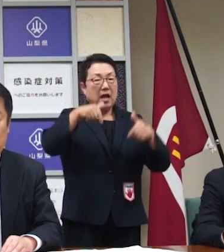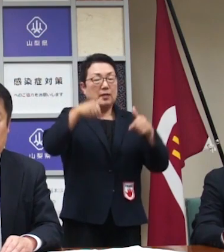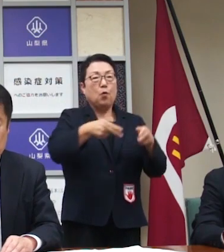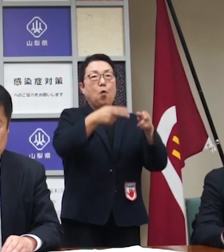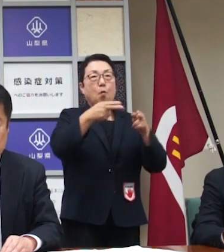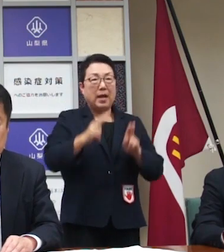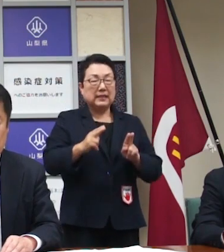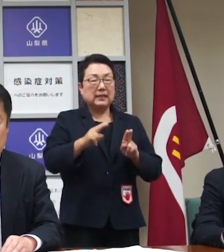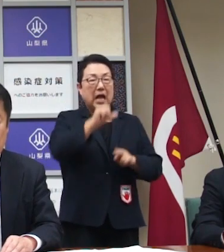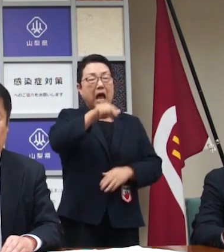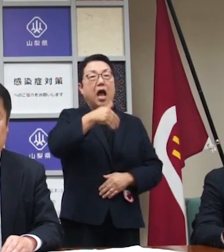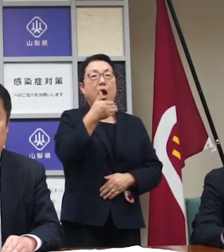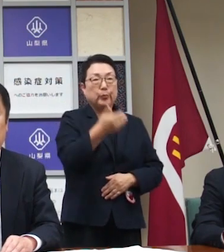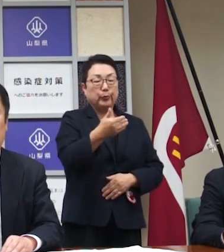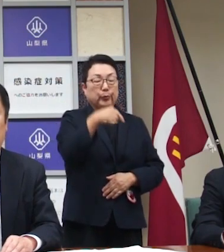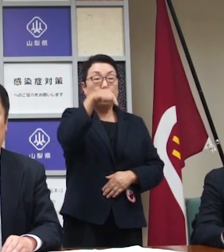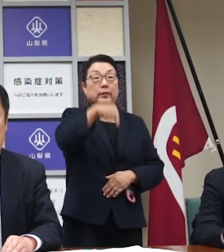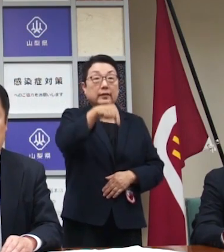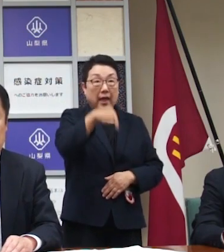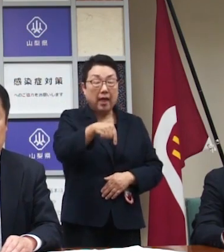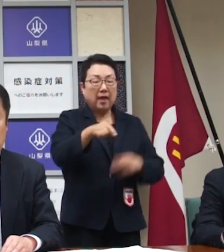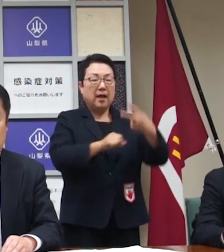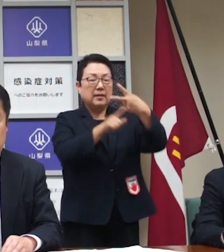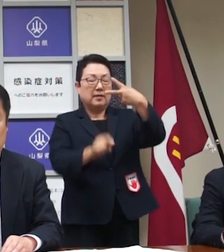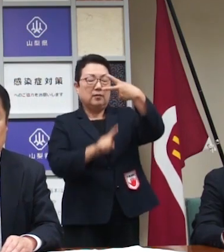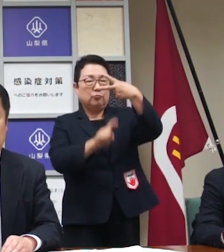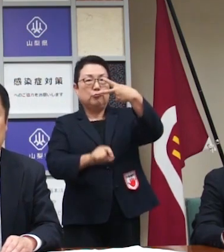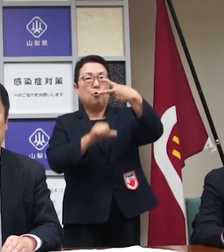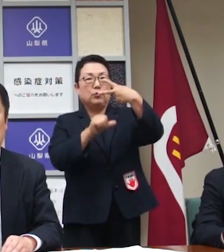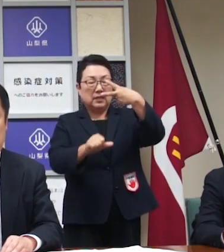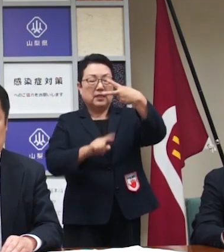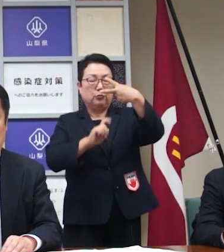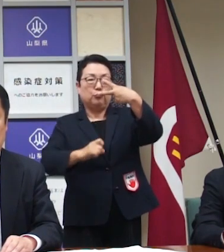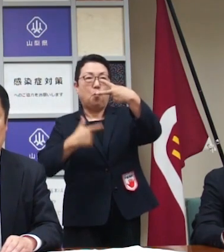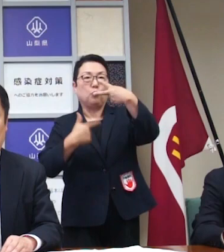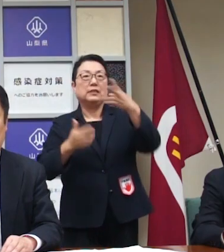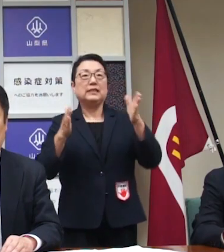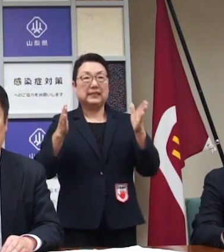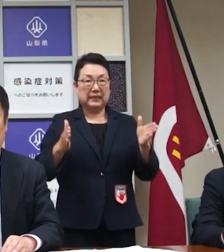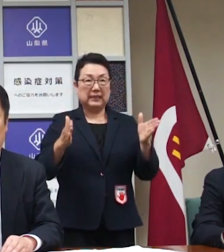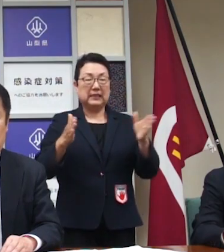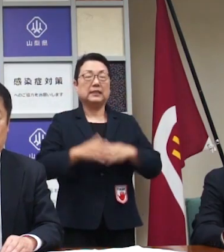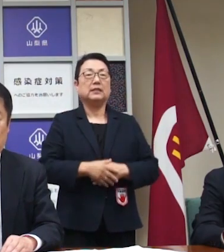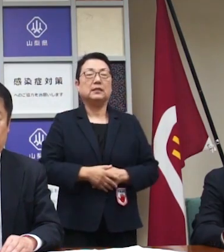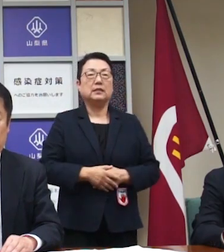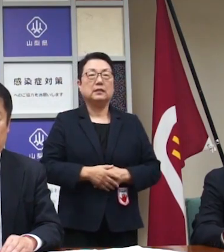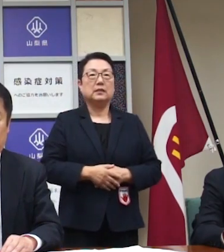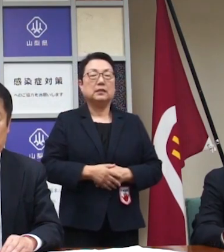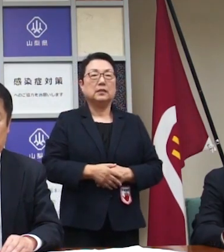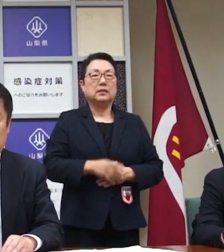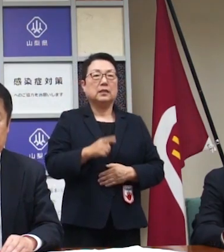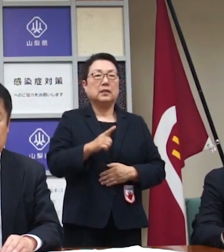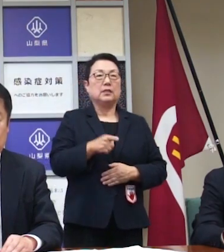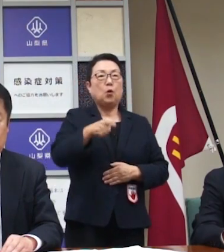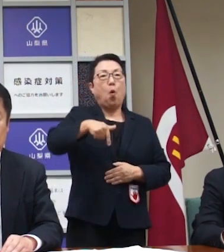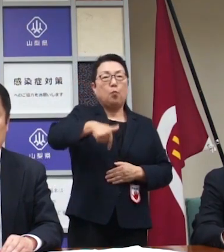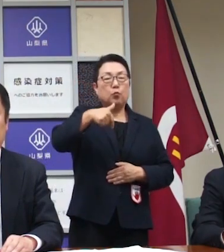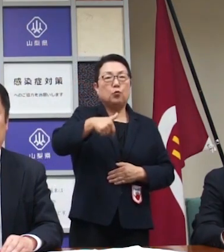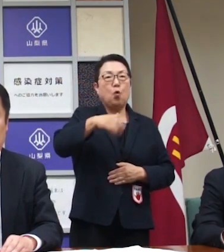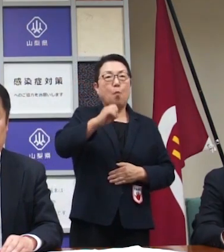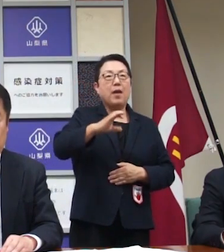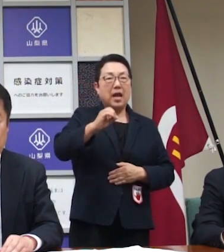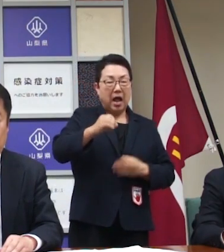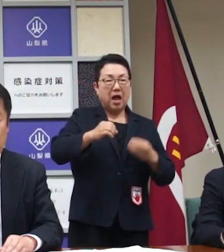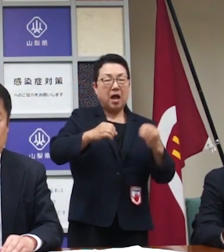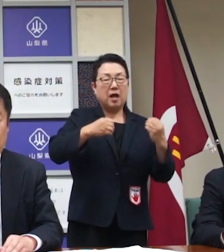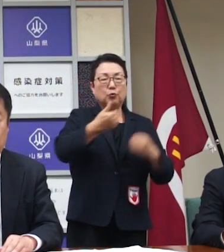ブハウスアークにおいて2月15日および16日、ソープオペラクラシックス梅